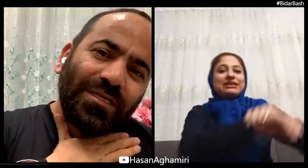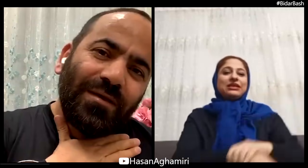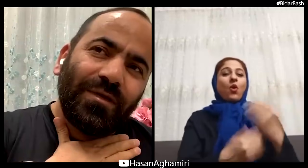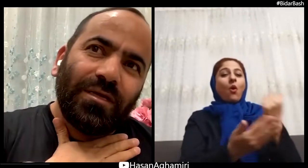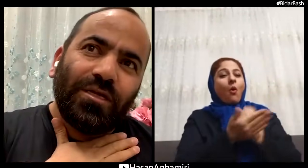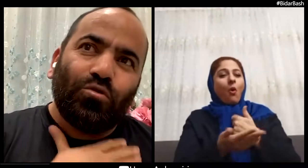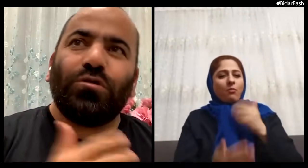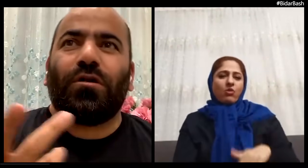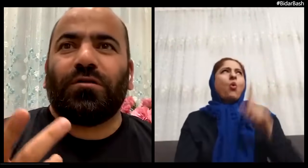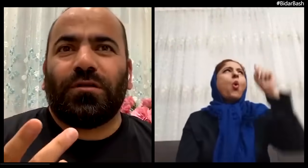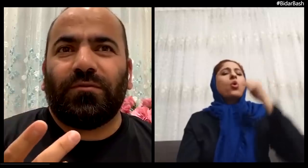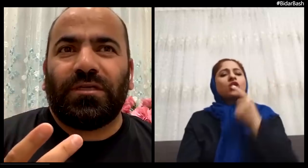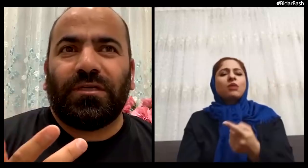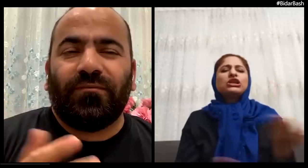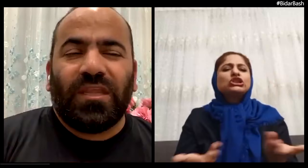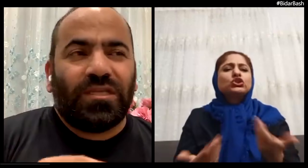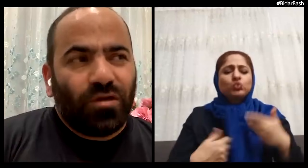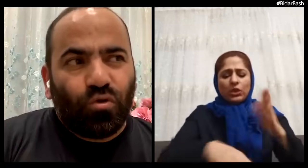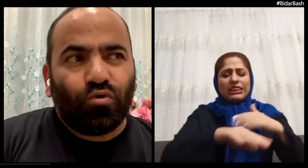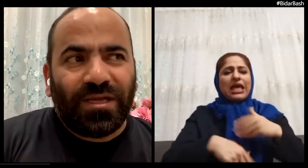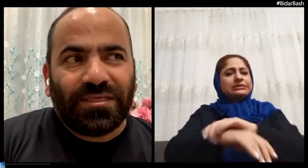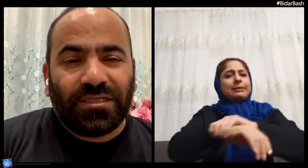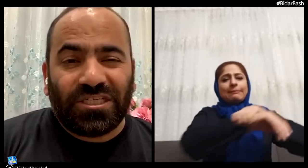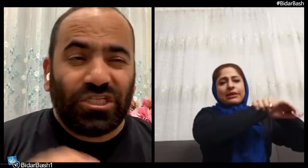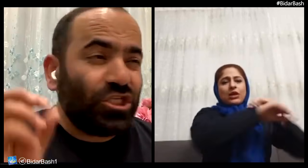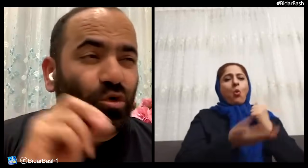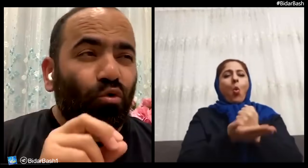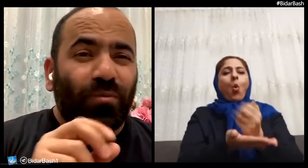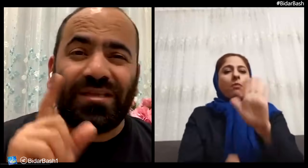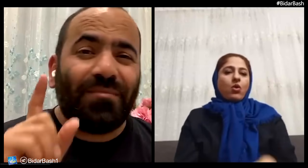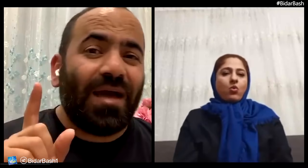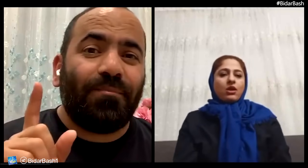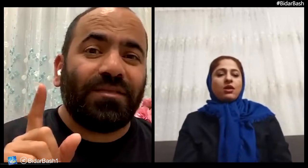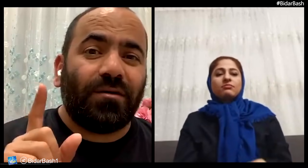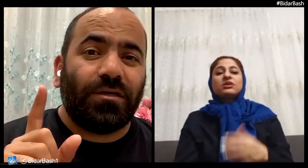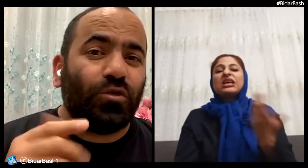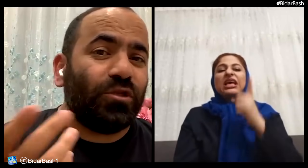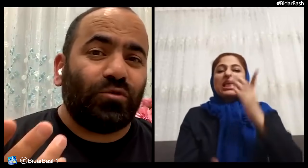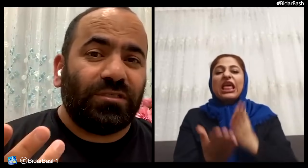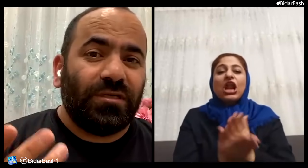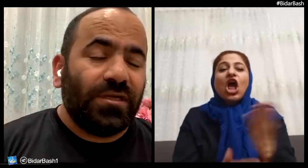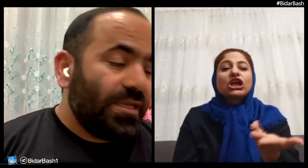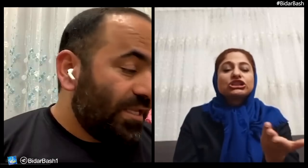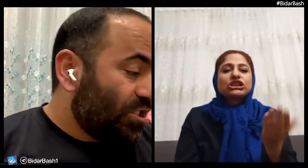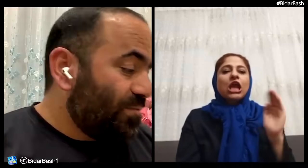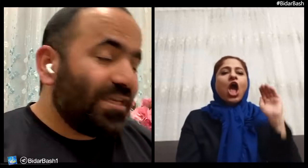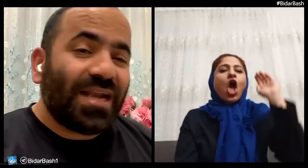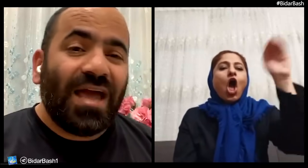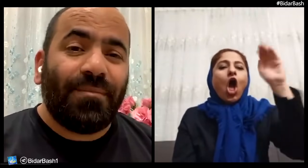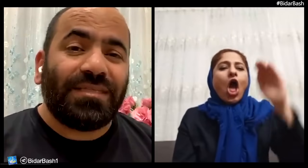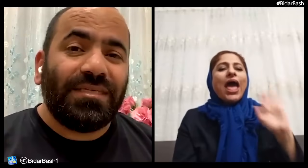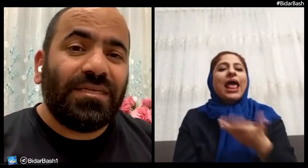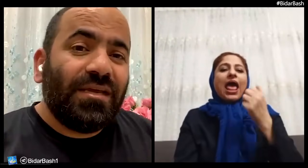دستتو بگیرم؟ دو تا راه داریم دیگه. یه راه عقوبته که ریشه عقوبت هم محبت ها، اینو بدونید. این که